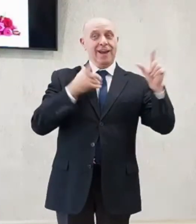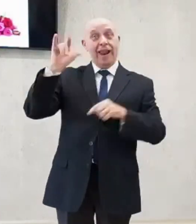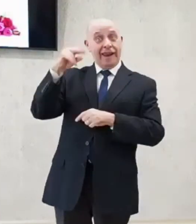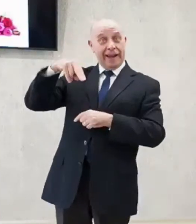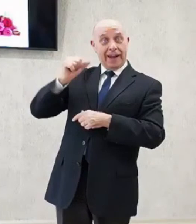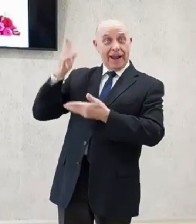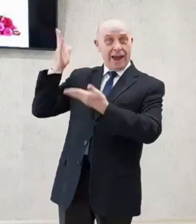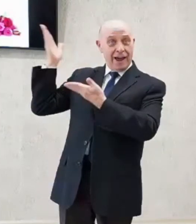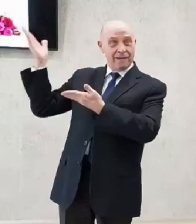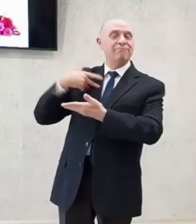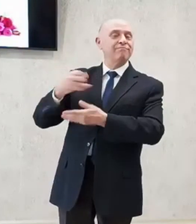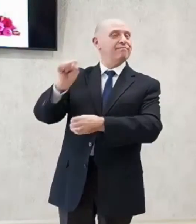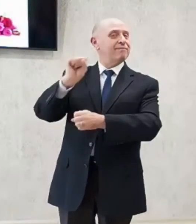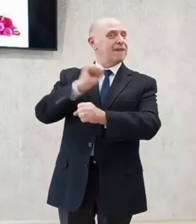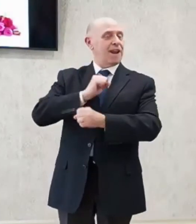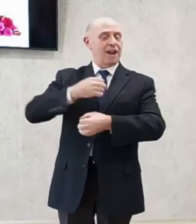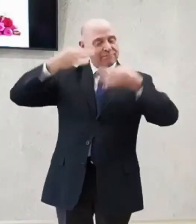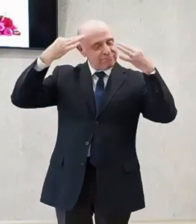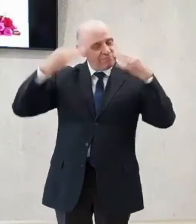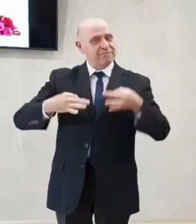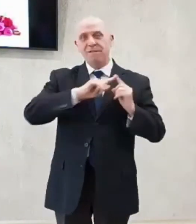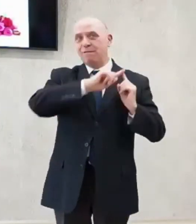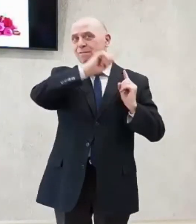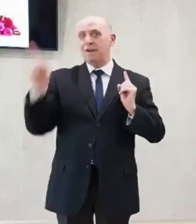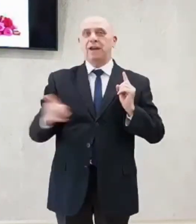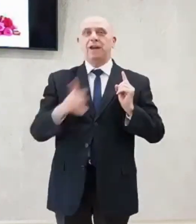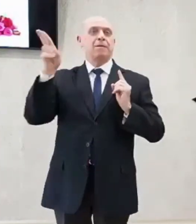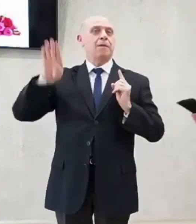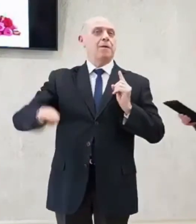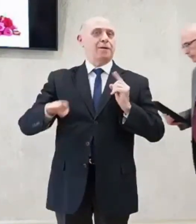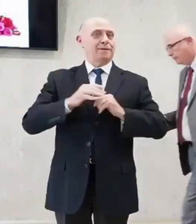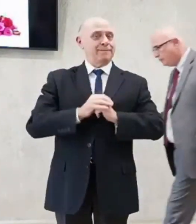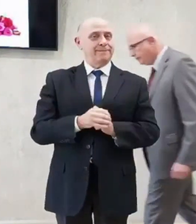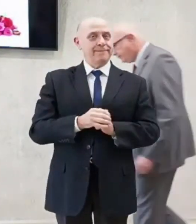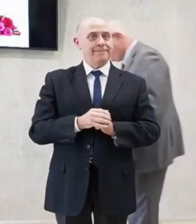ci ha creduto fermamente sino alla fine